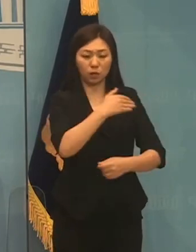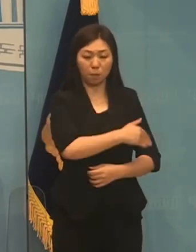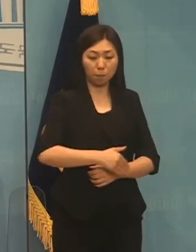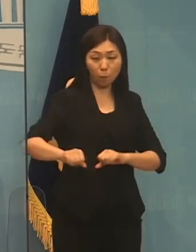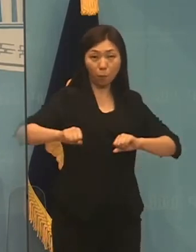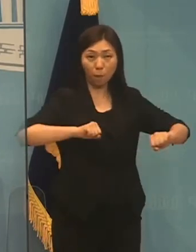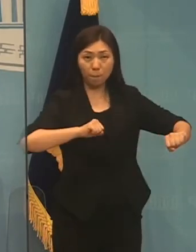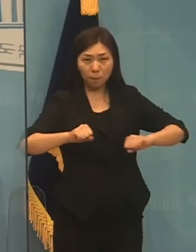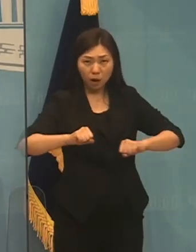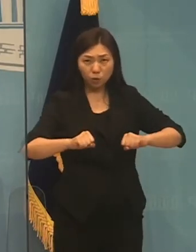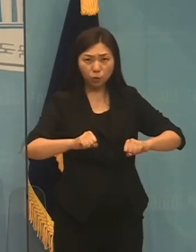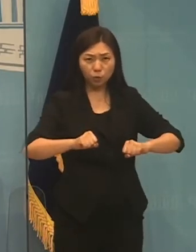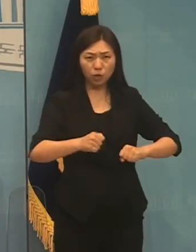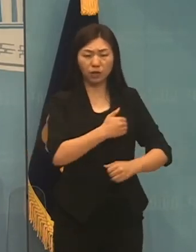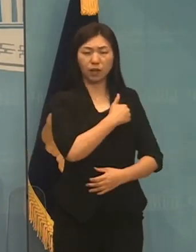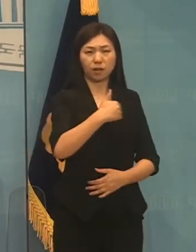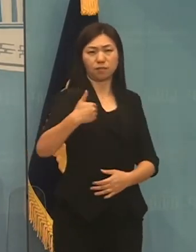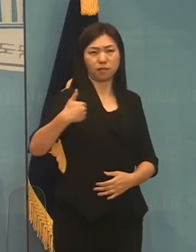정정당당한